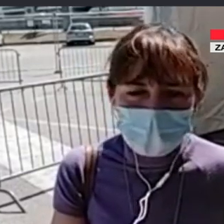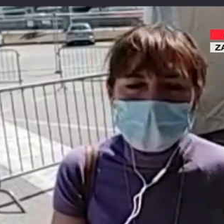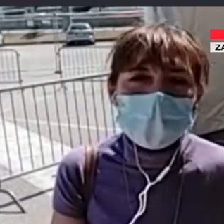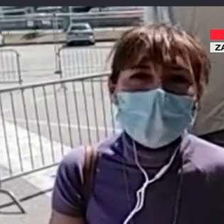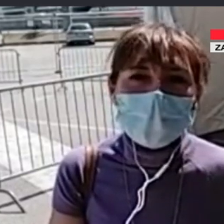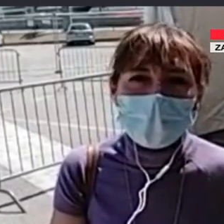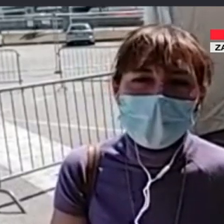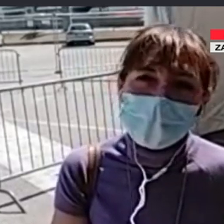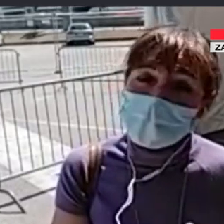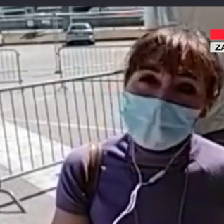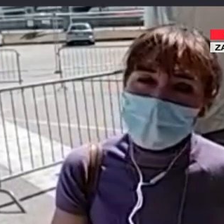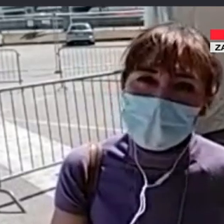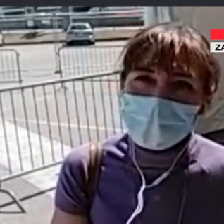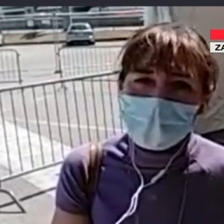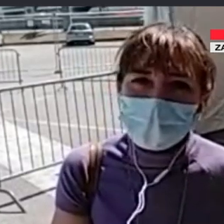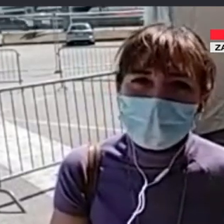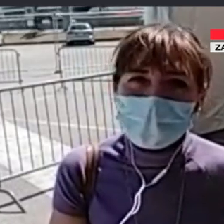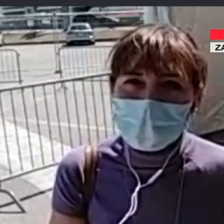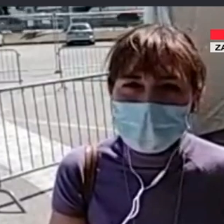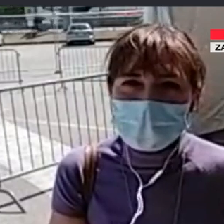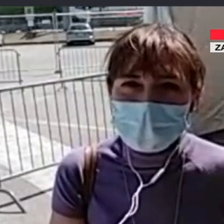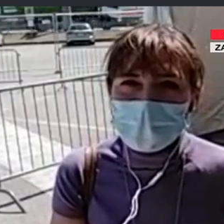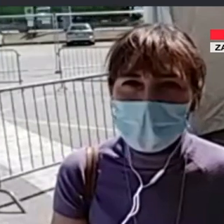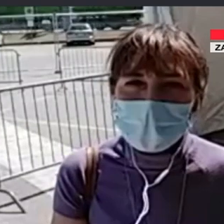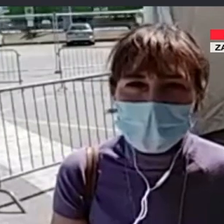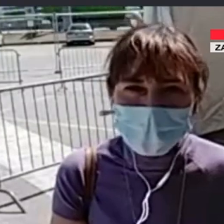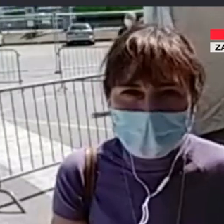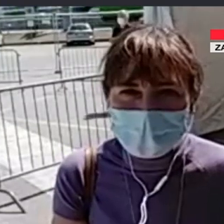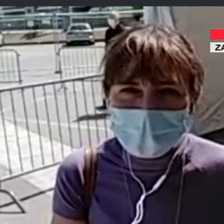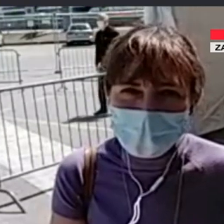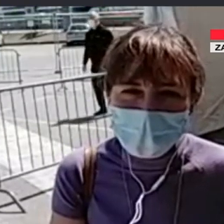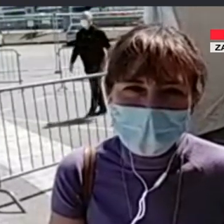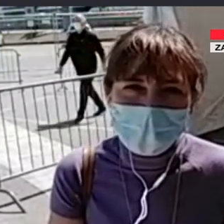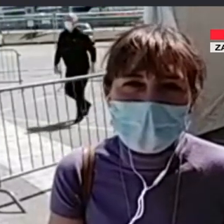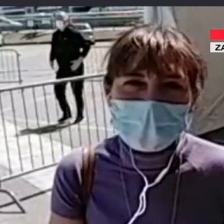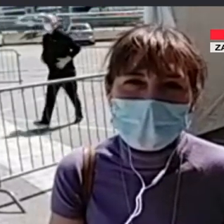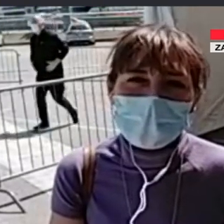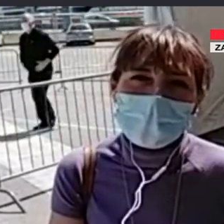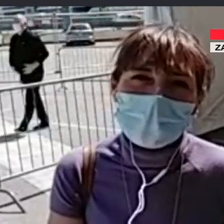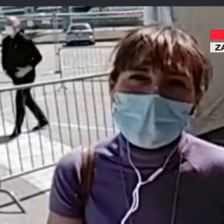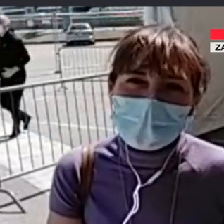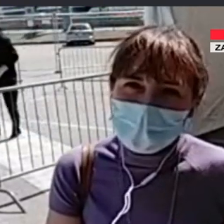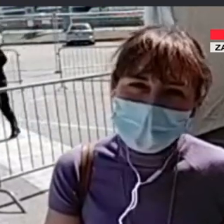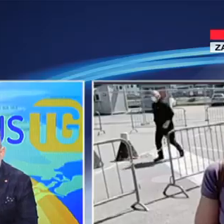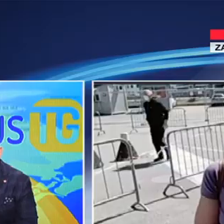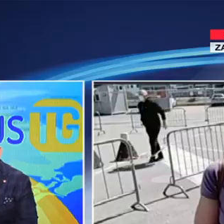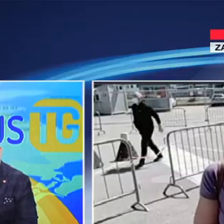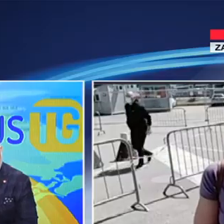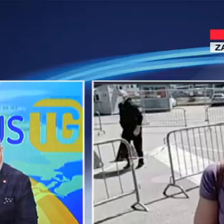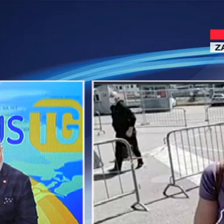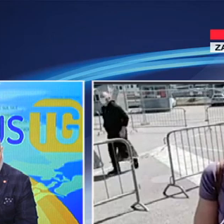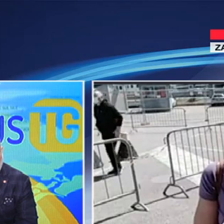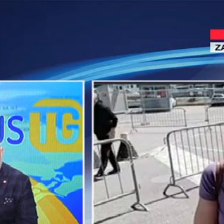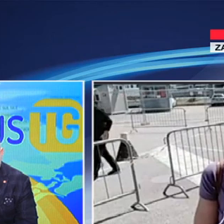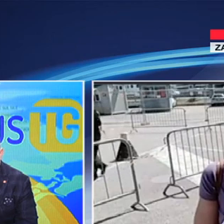raccogliere alcune cose, che quindi purtroppo vi devo rimandare a questa sera per avere maggiori dettagli anche per quanto riguarda la cronaca. Allora, prima di lasciarti andare